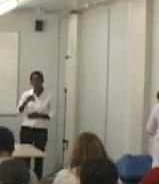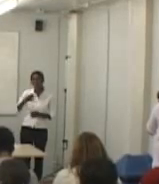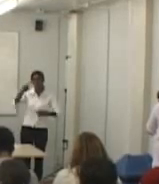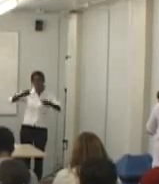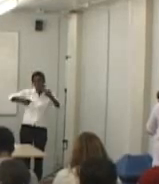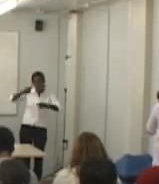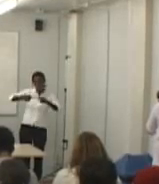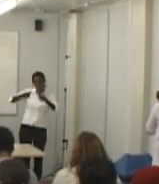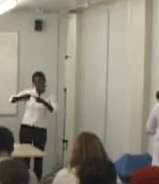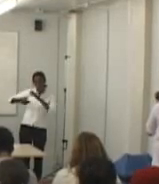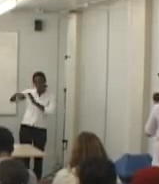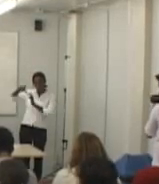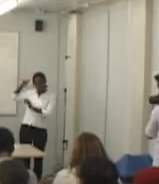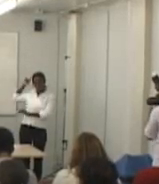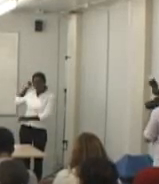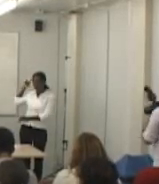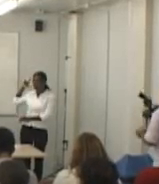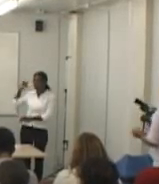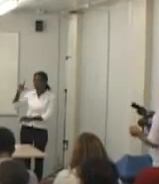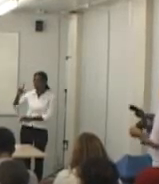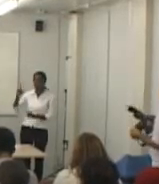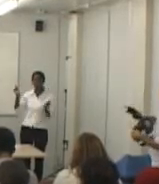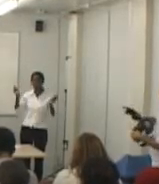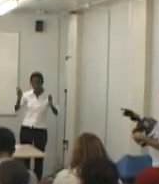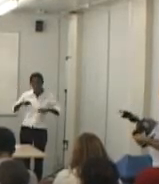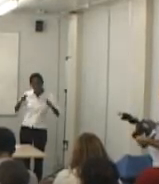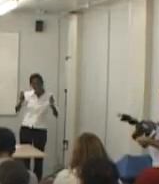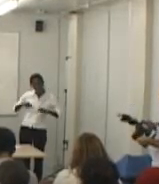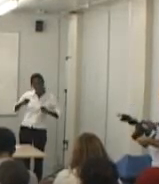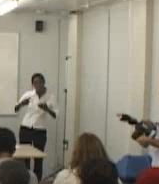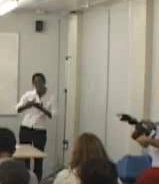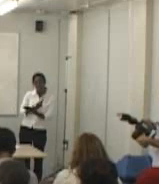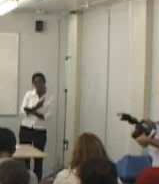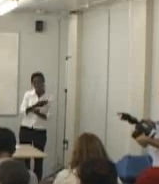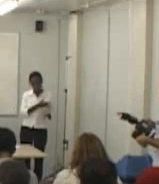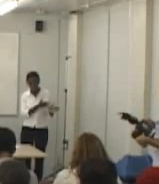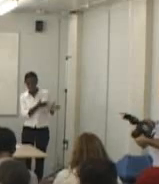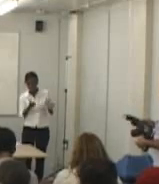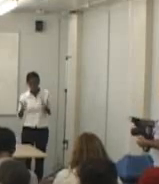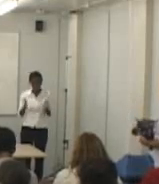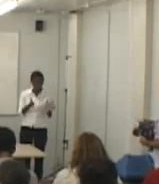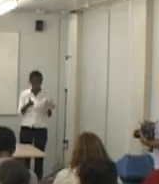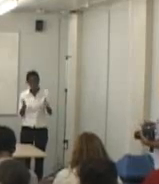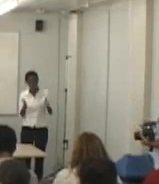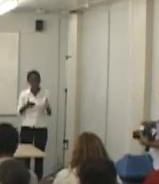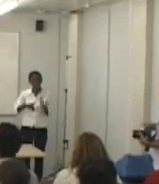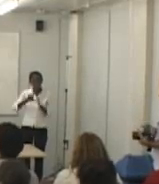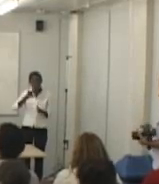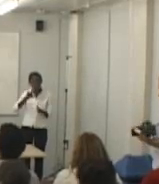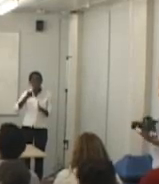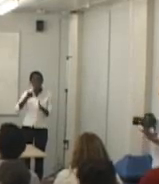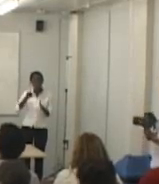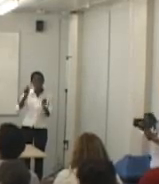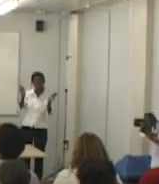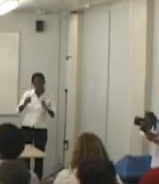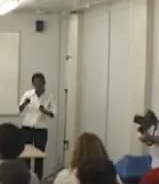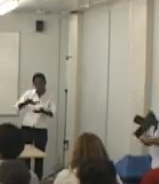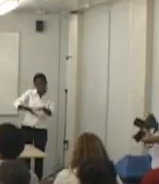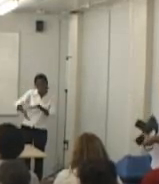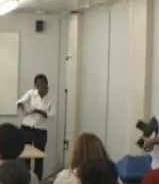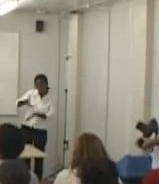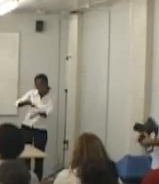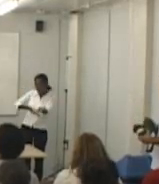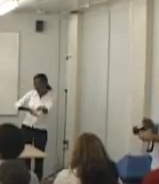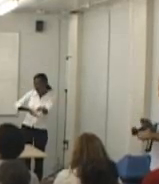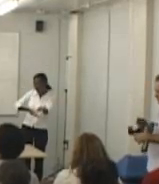tá H possibilidade no meio do processo desde que em antes de um bloco que haja troca entre o